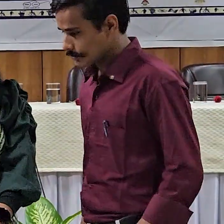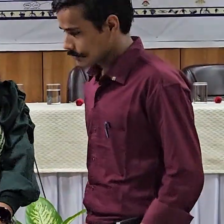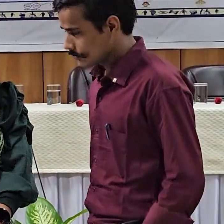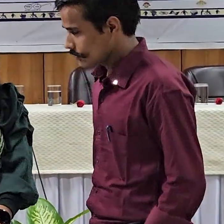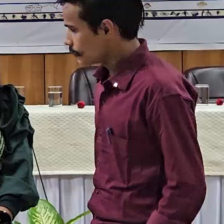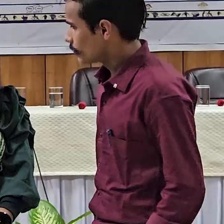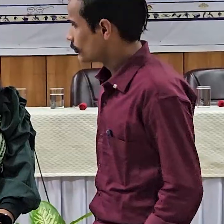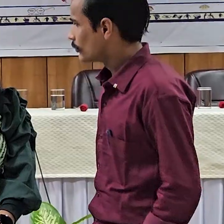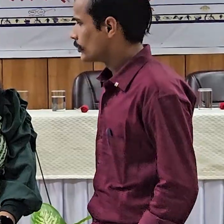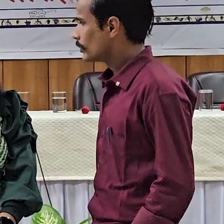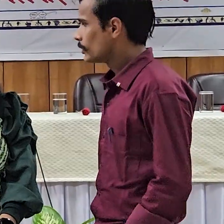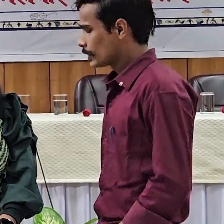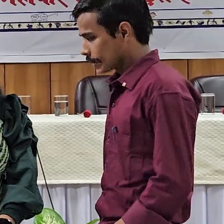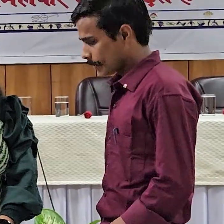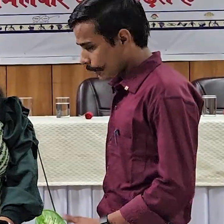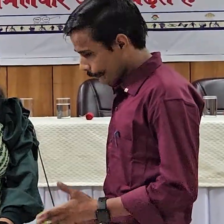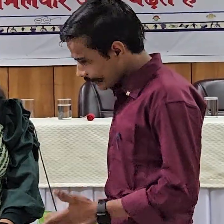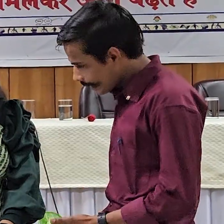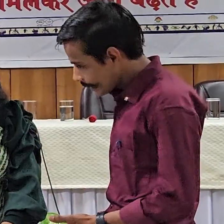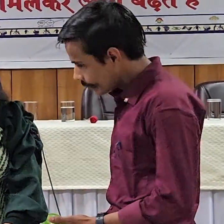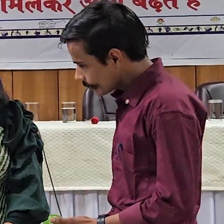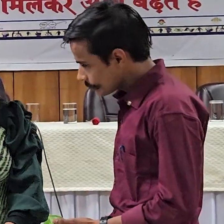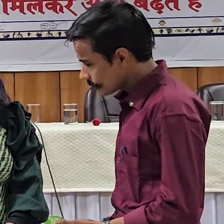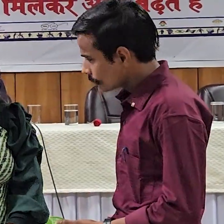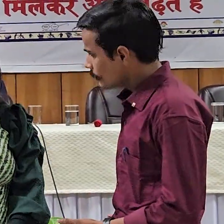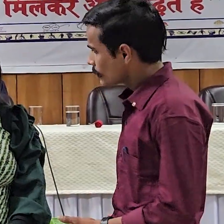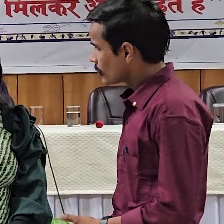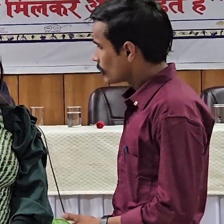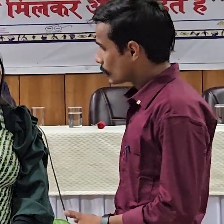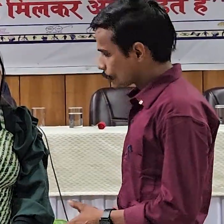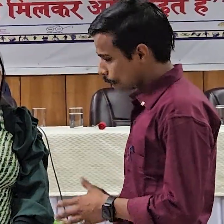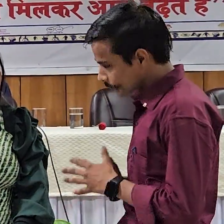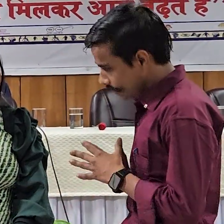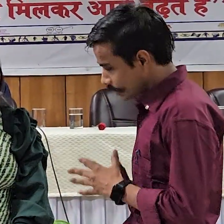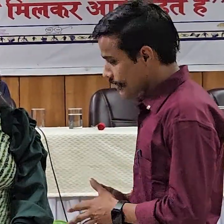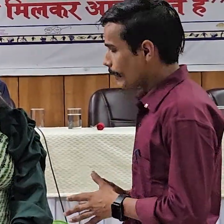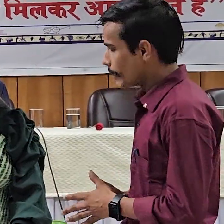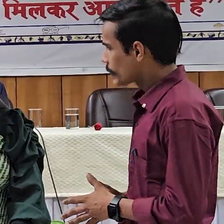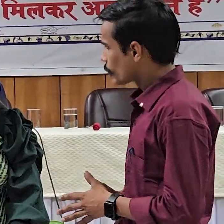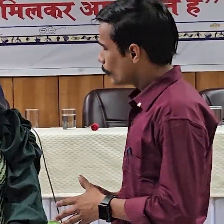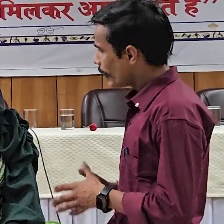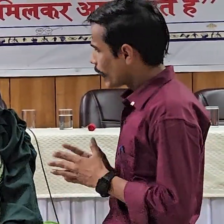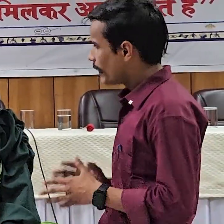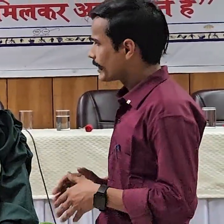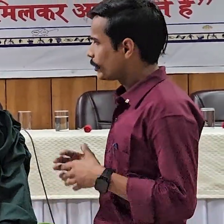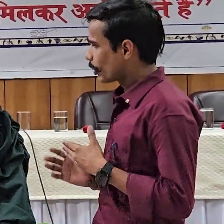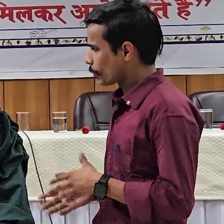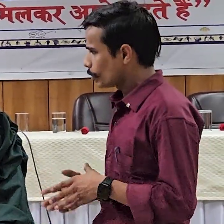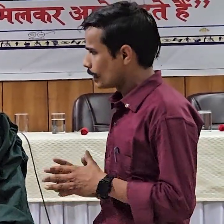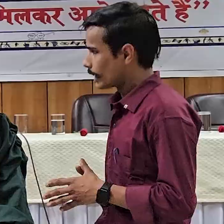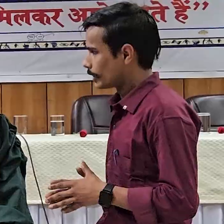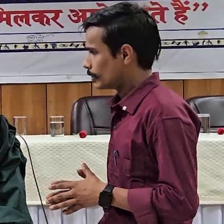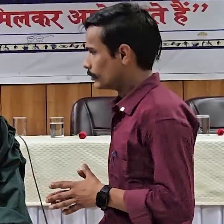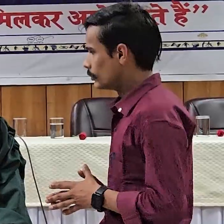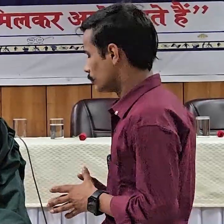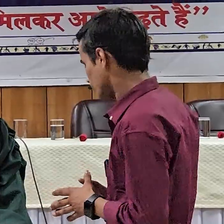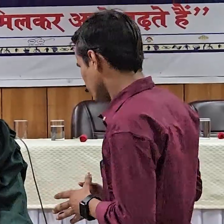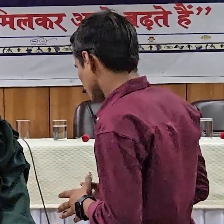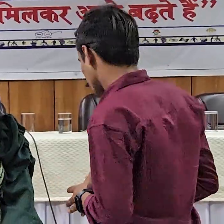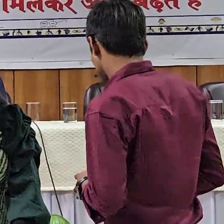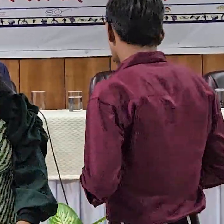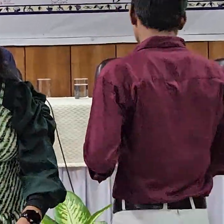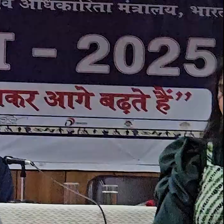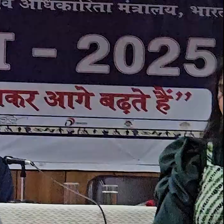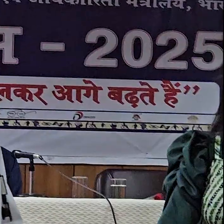हो? हेलन को तेज बुखार है। क्या फिर से? हाँ फिर से। तुम चिंता मत करो, मैं अभी किसी डॉक्टर को बुलाता हूँ।